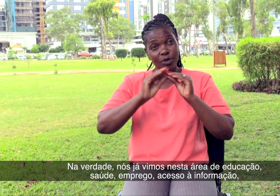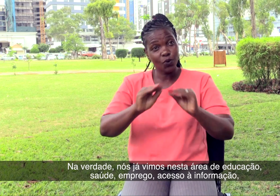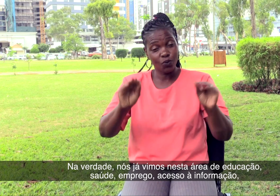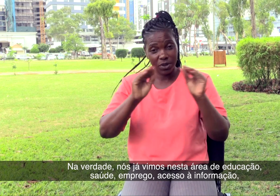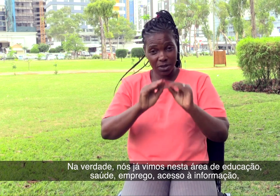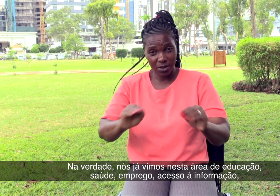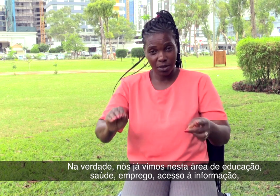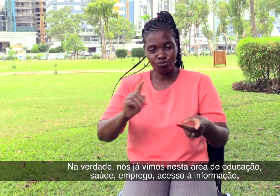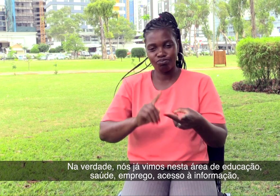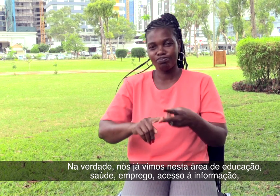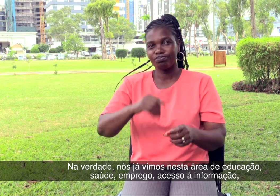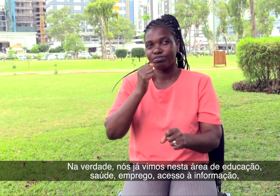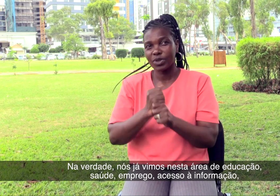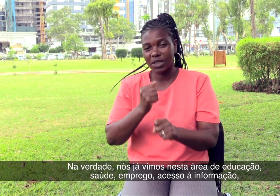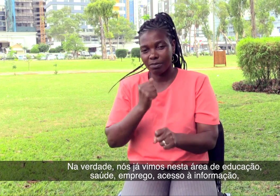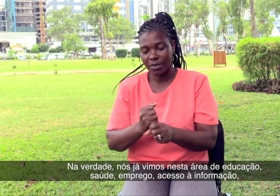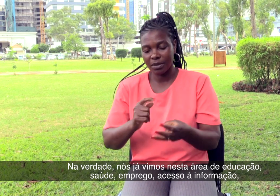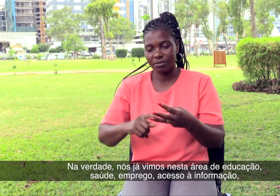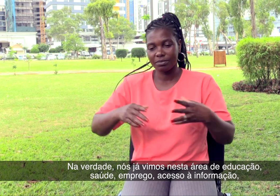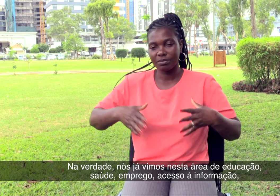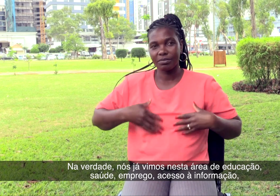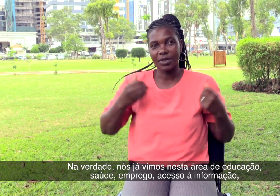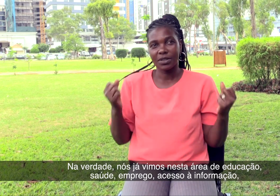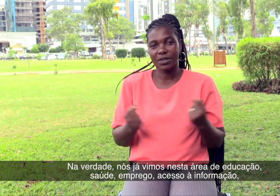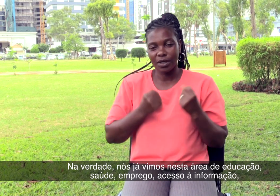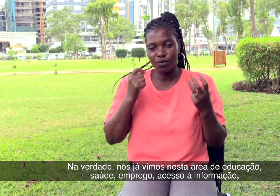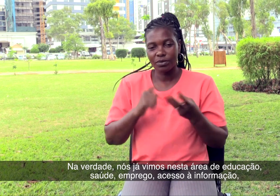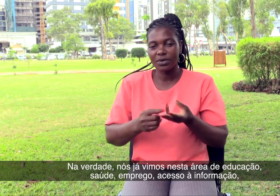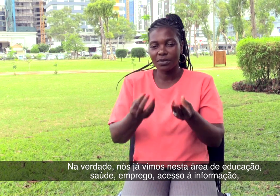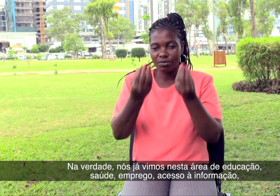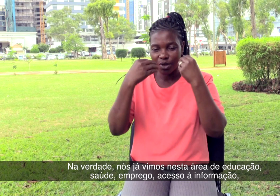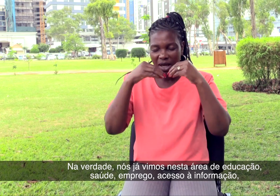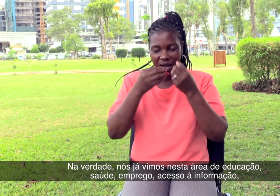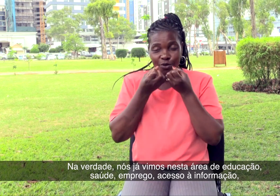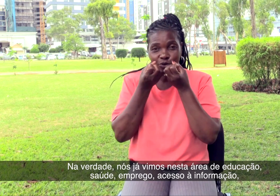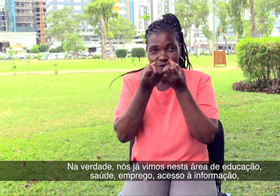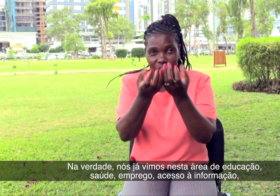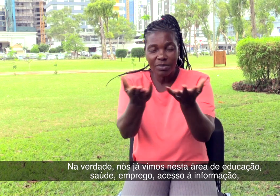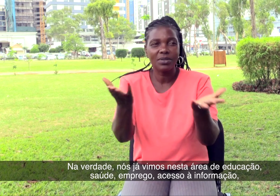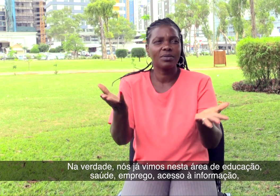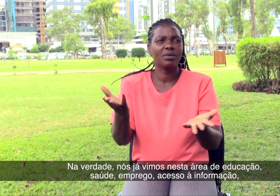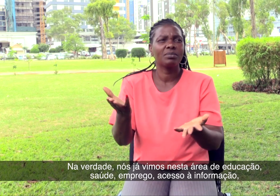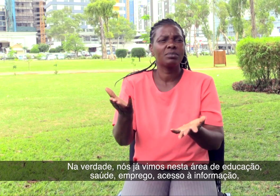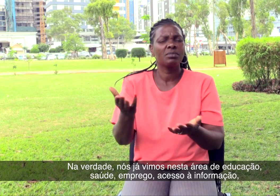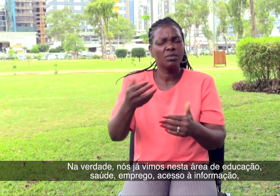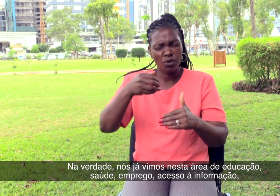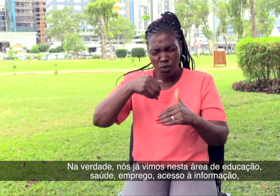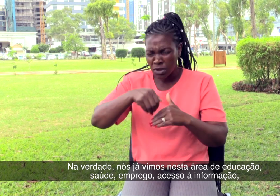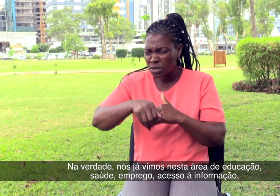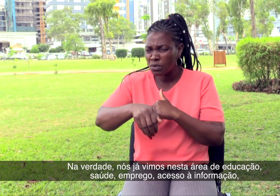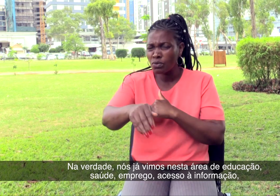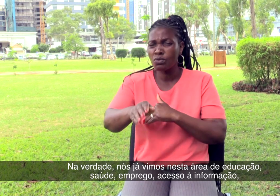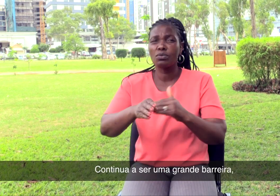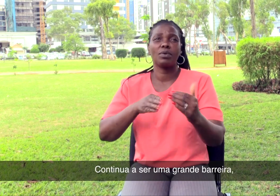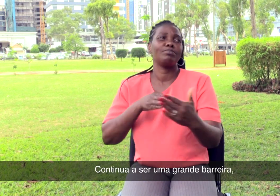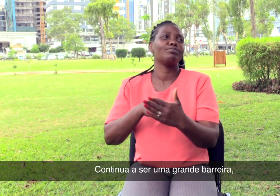nesta área da educação, emprego, saúde, acesso à informação,